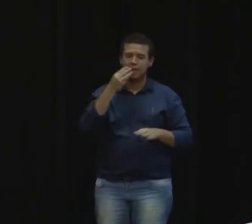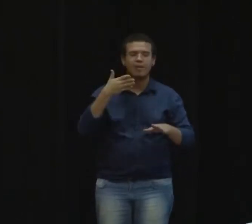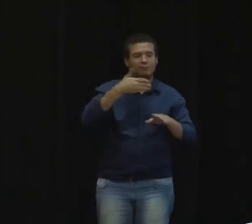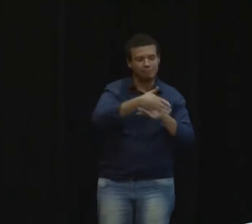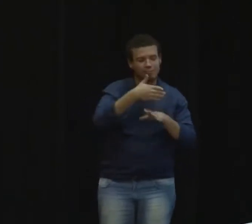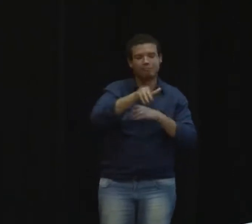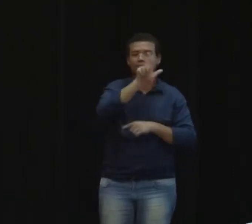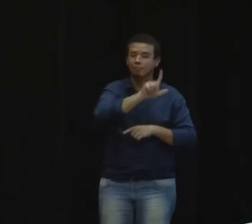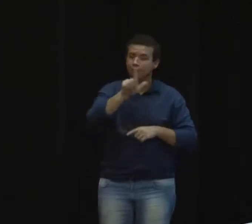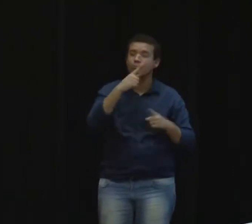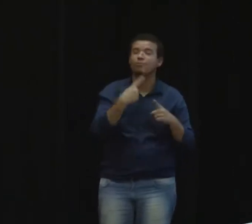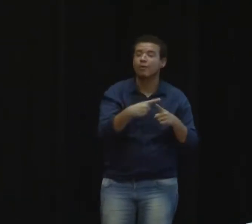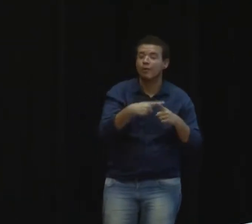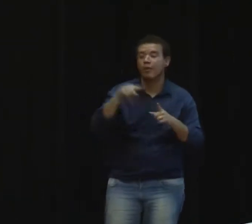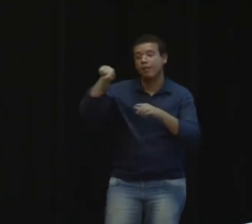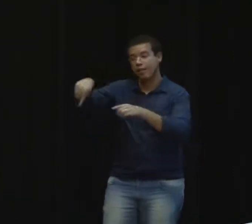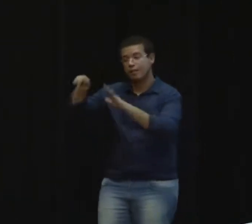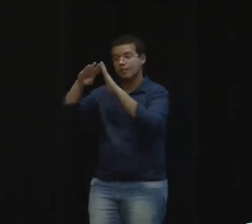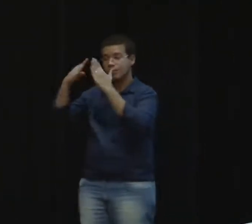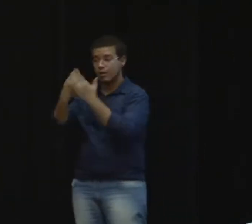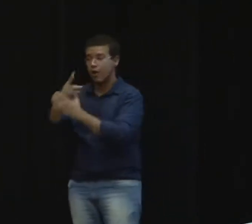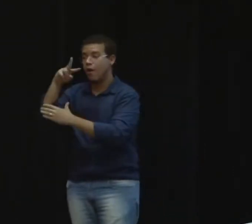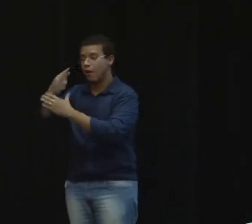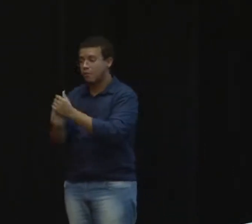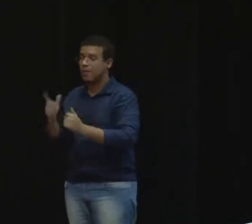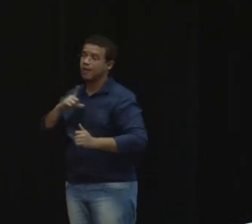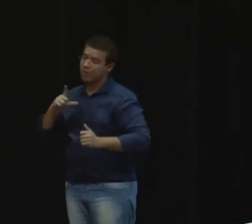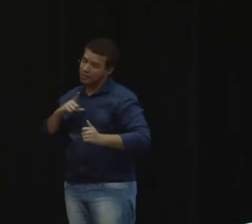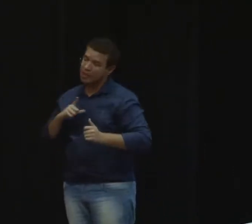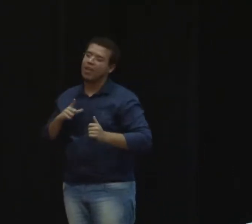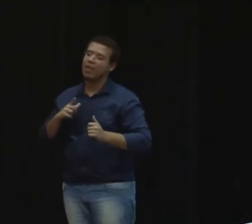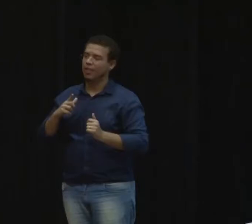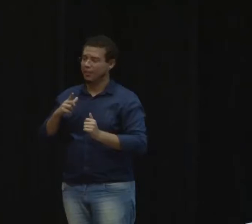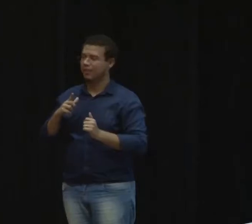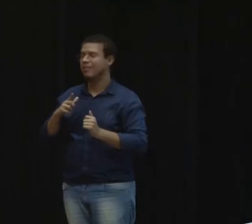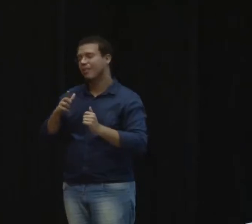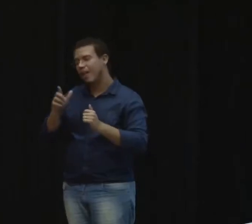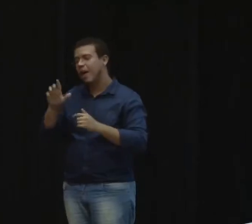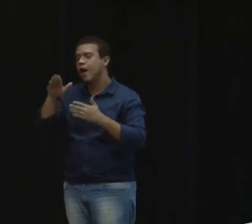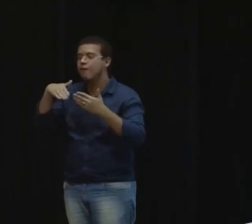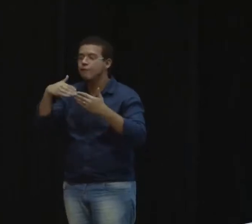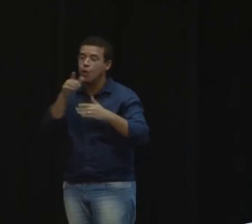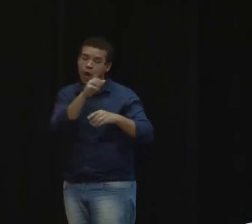Também a experiência prévia com a literatura e